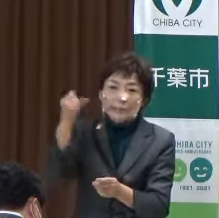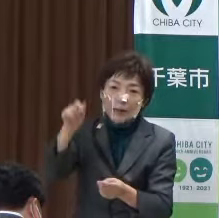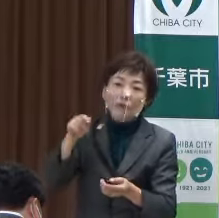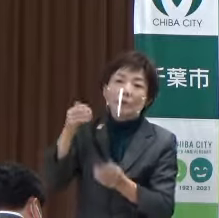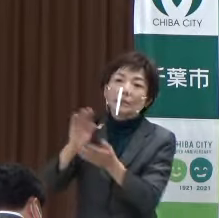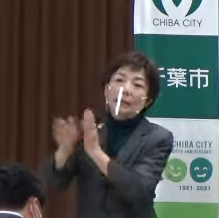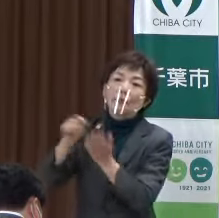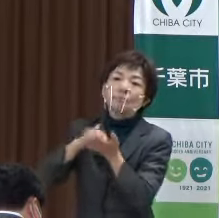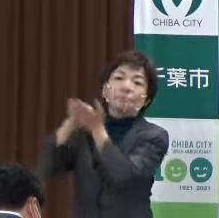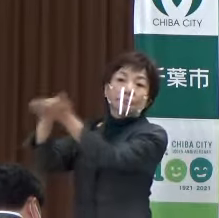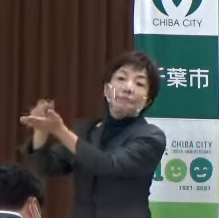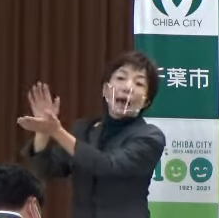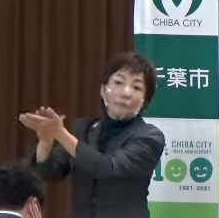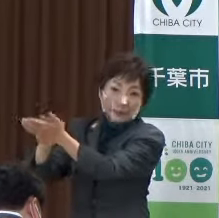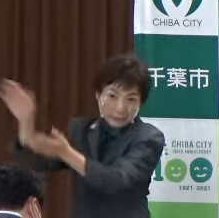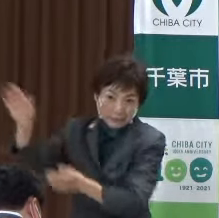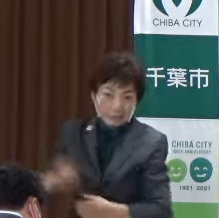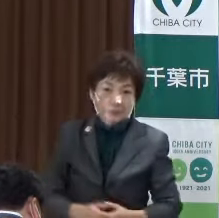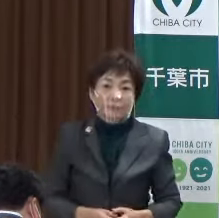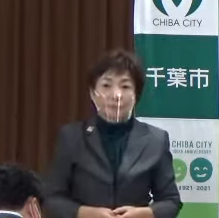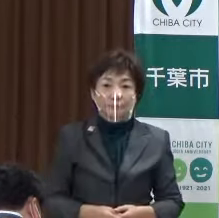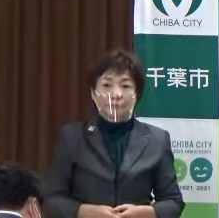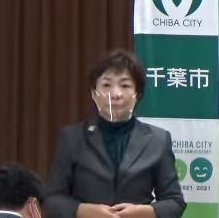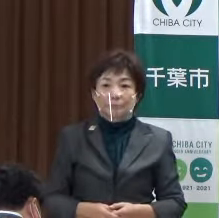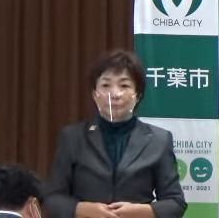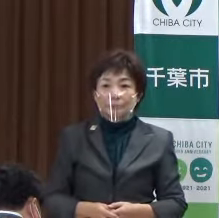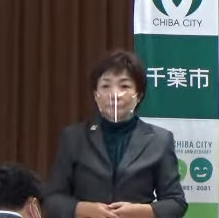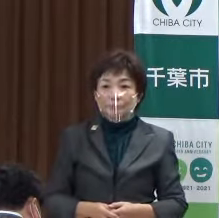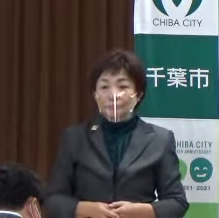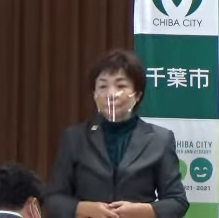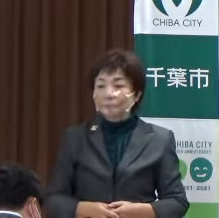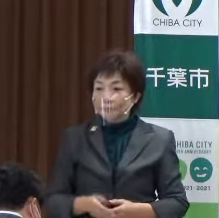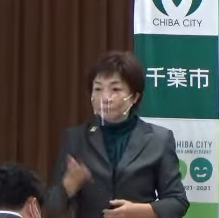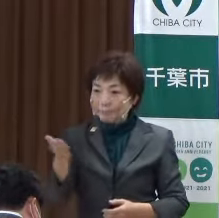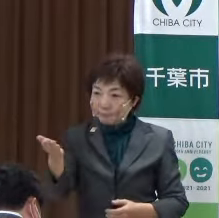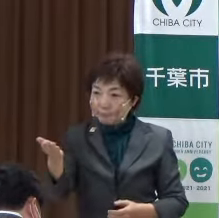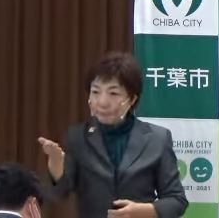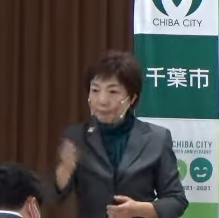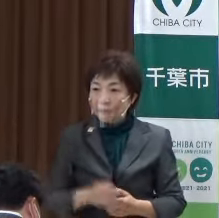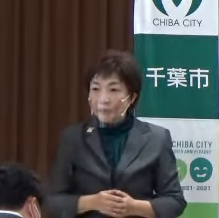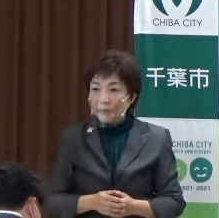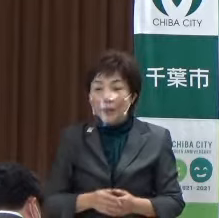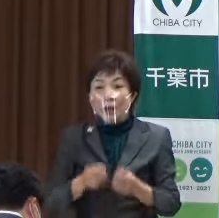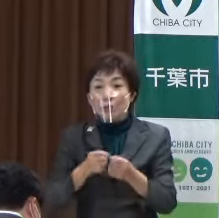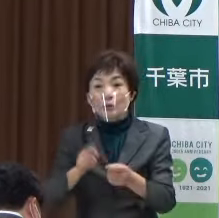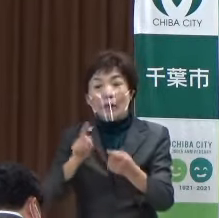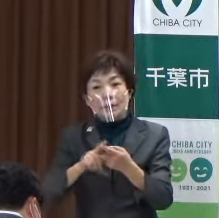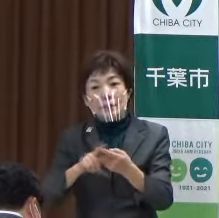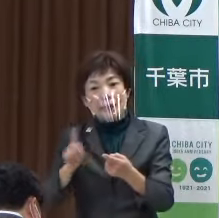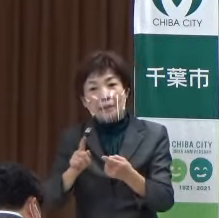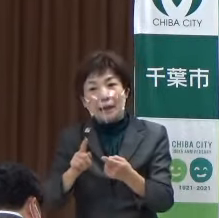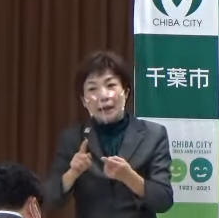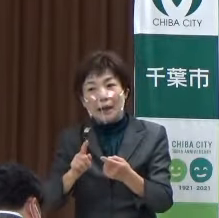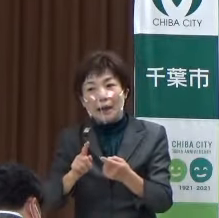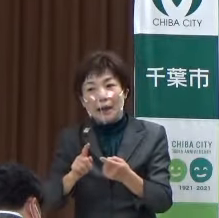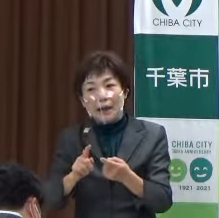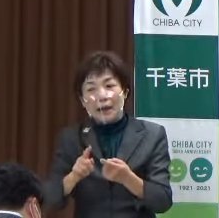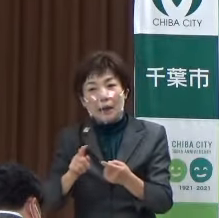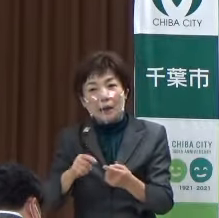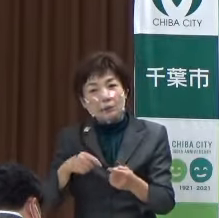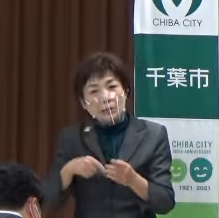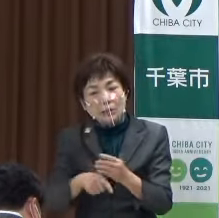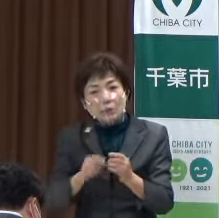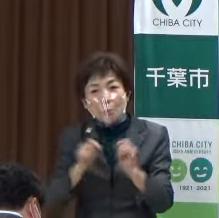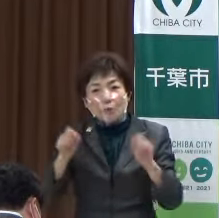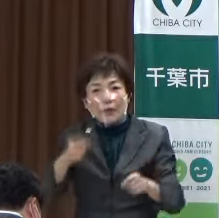見を千葉市の意見として出していただきます。 それは具体的にどうしてそういった問題意識を